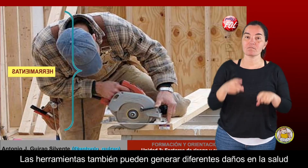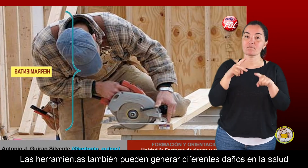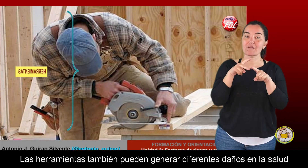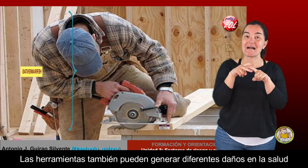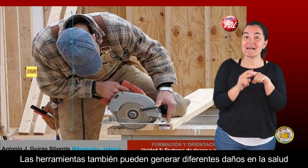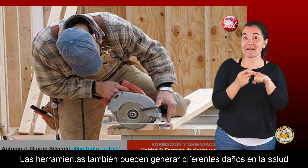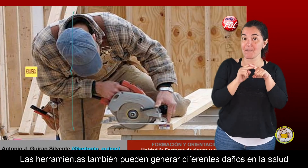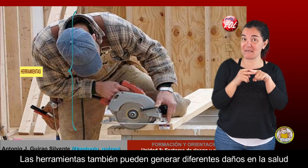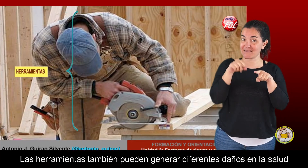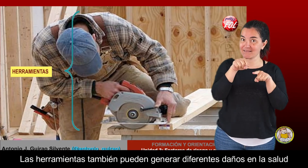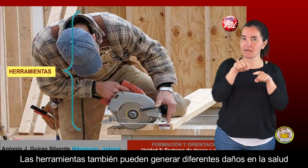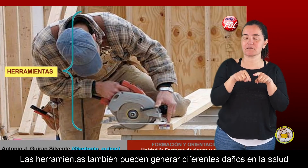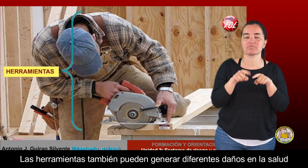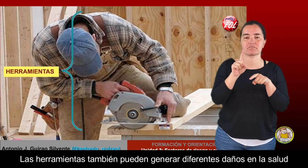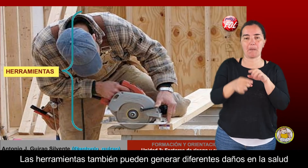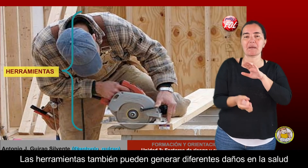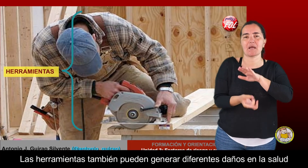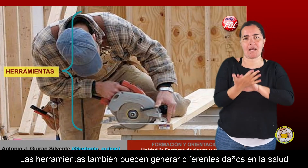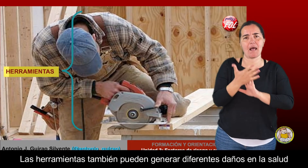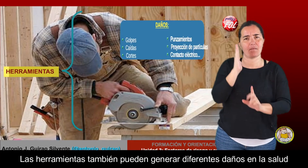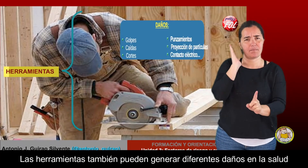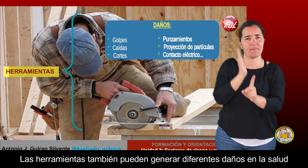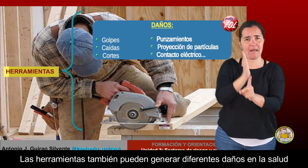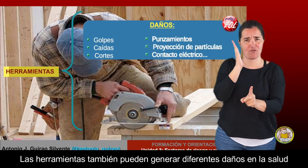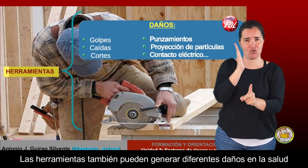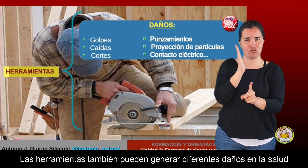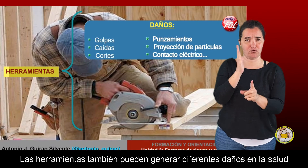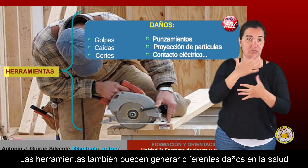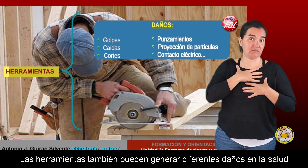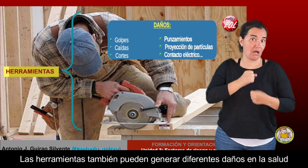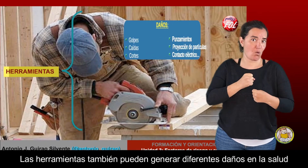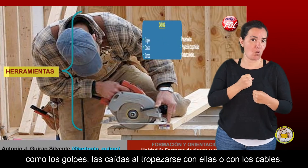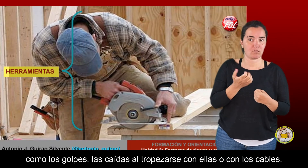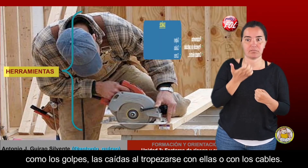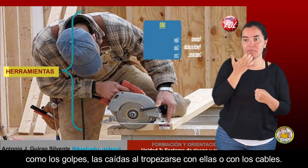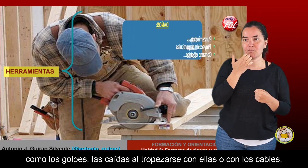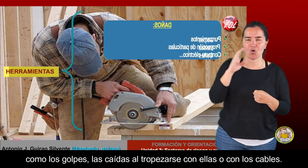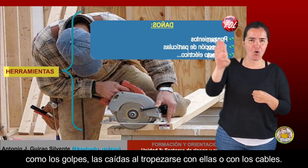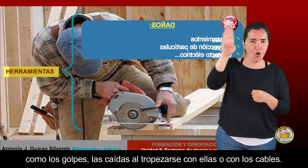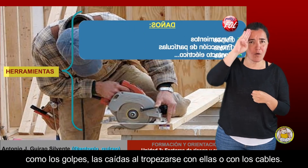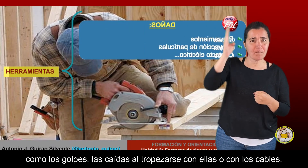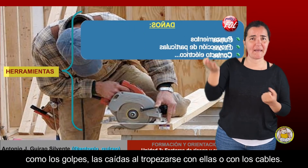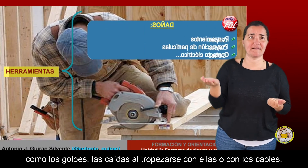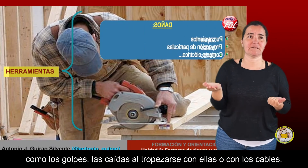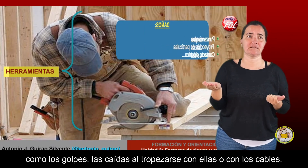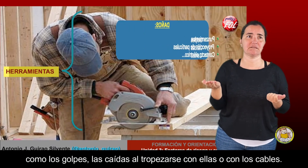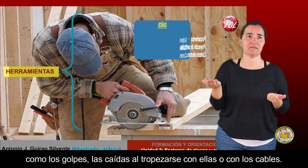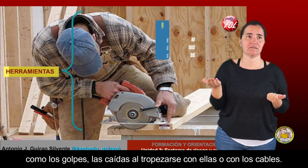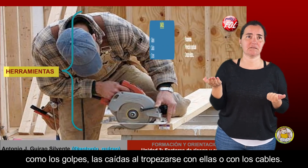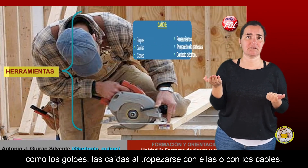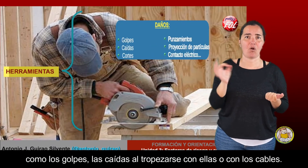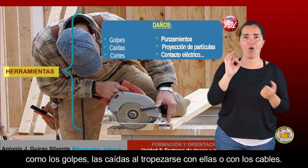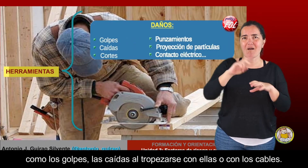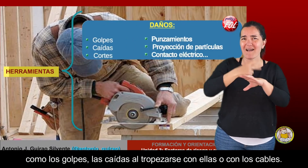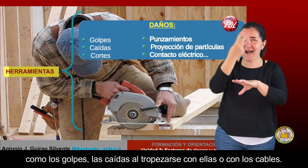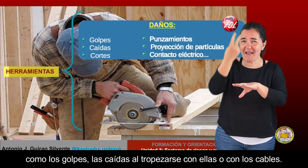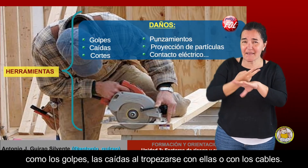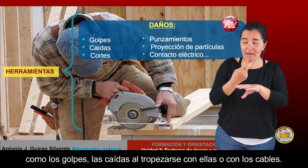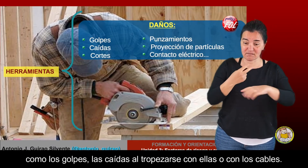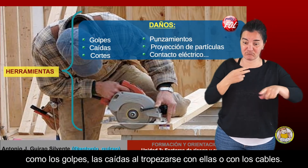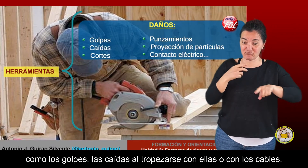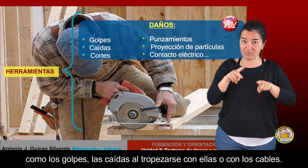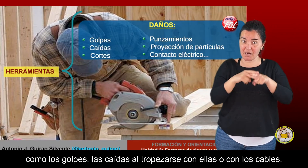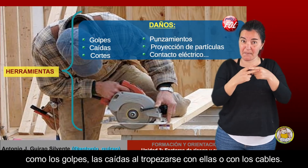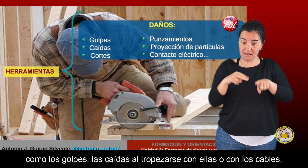Las herramientas también pueden generar diferentes daños en la salud, como los golpes, las caídas